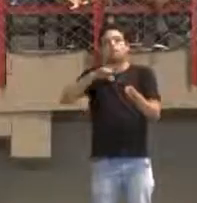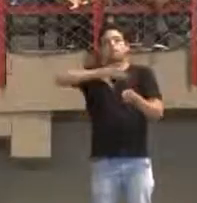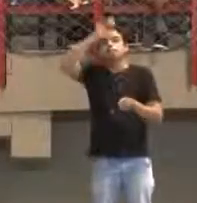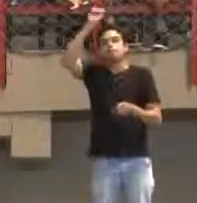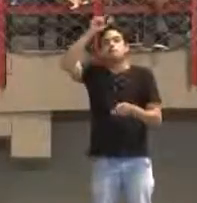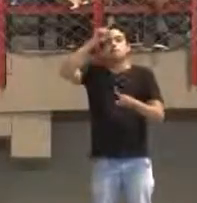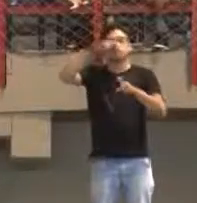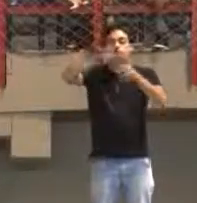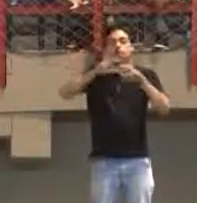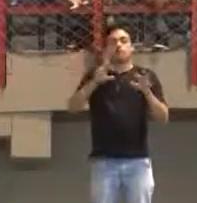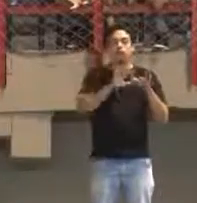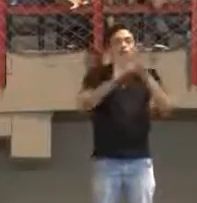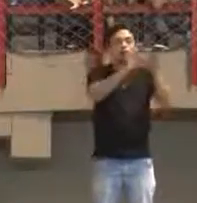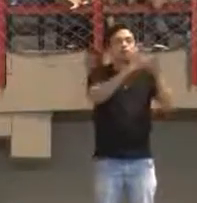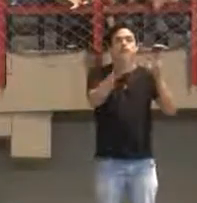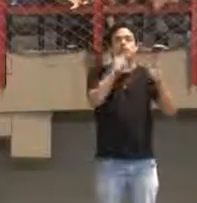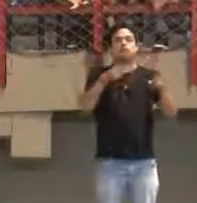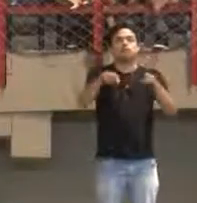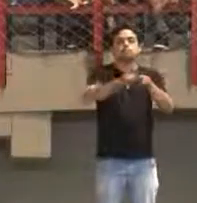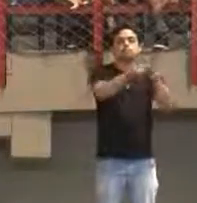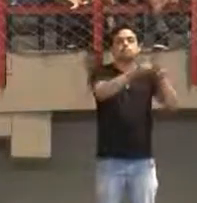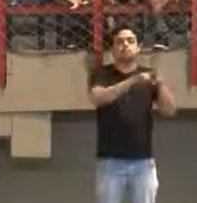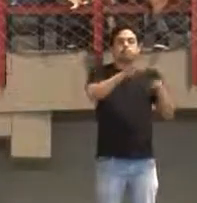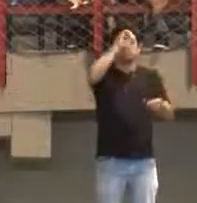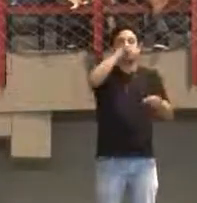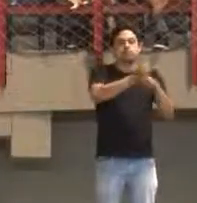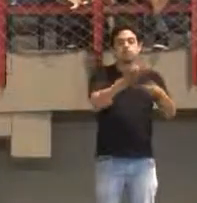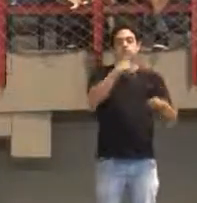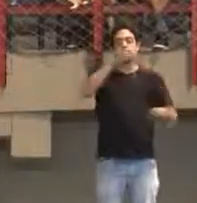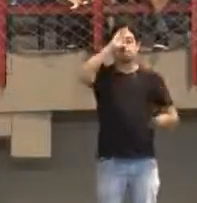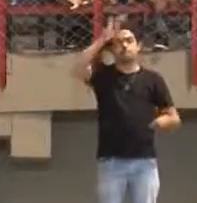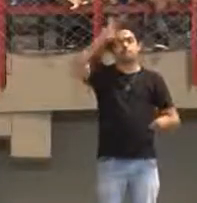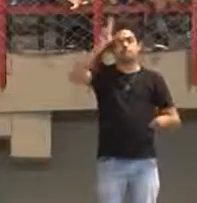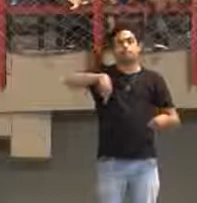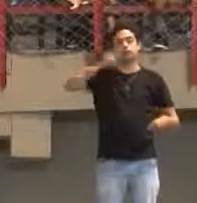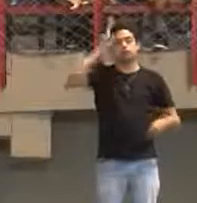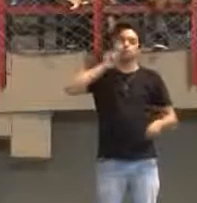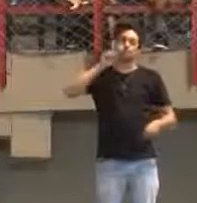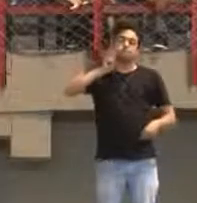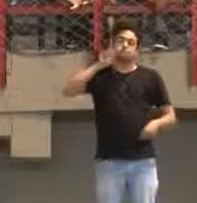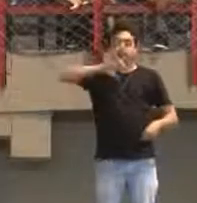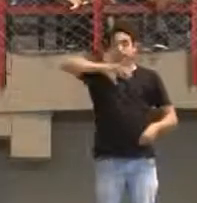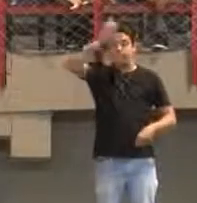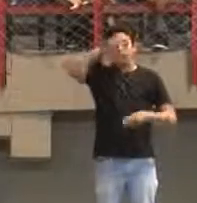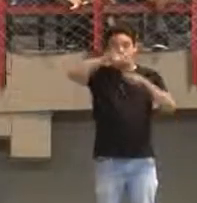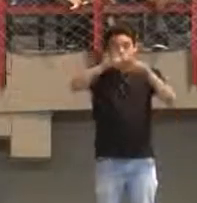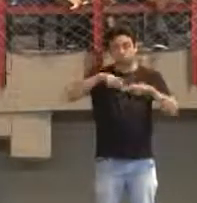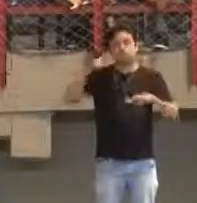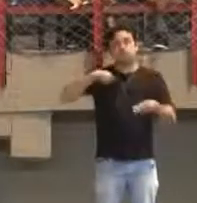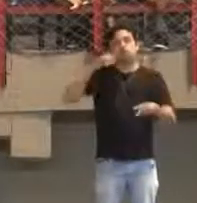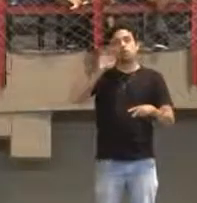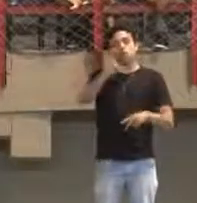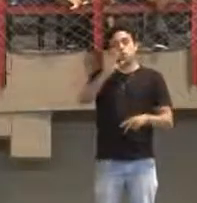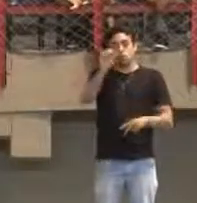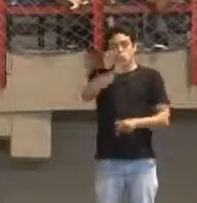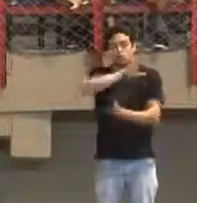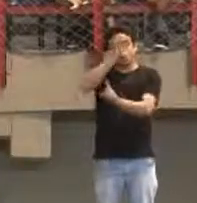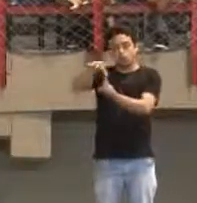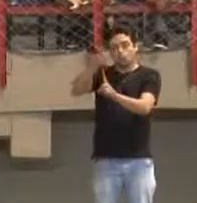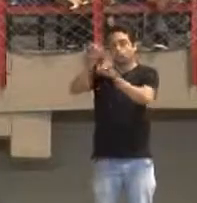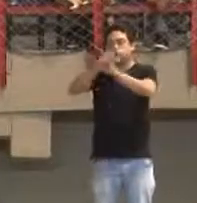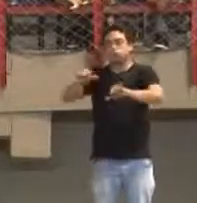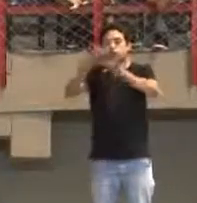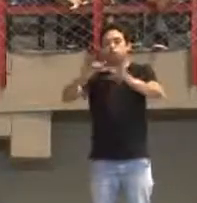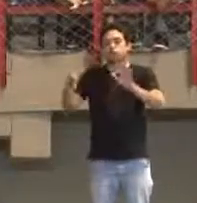os aliados quem era o chefe dos Aliados os americanos e eles usaram a coca-cola como